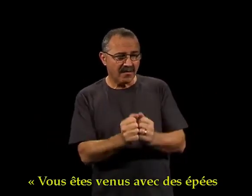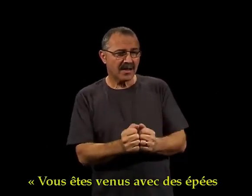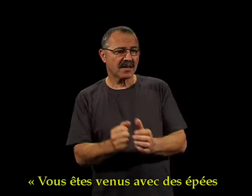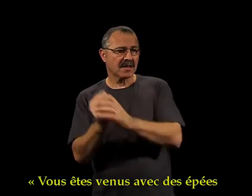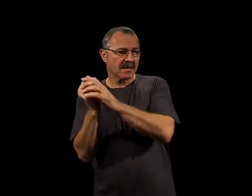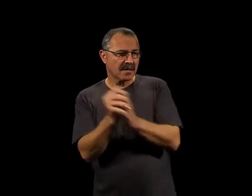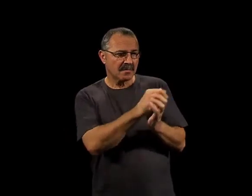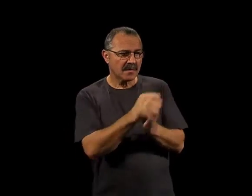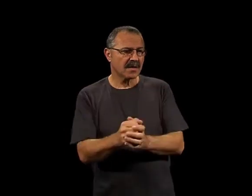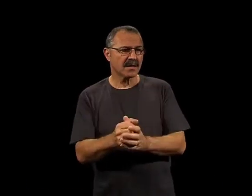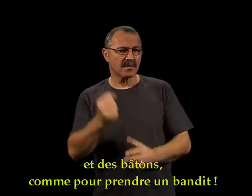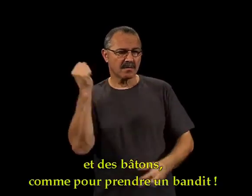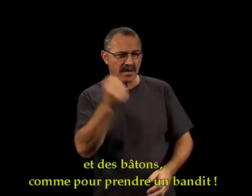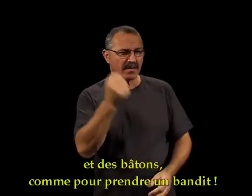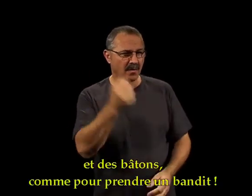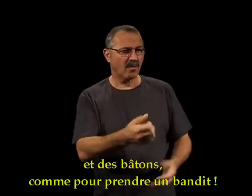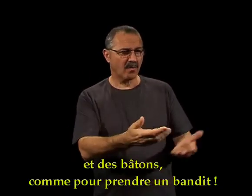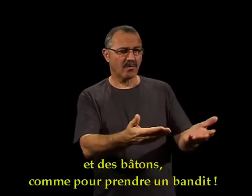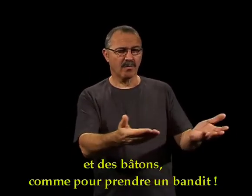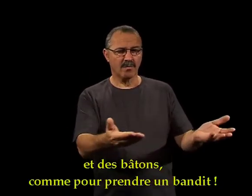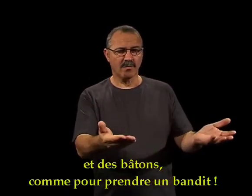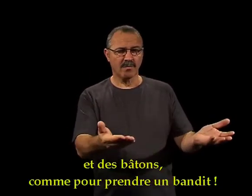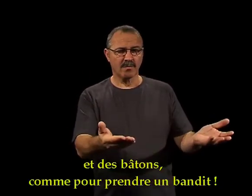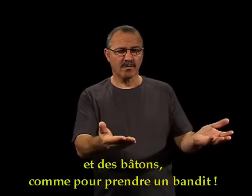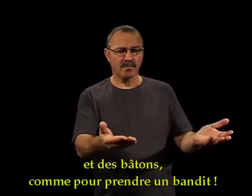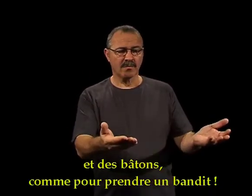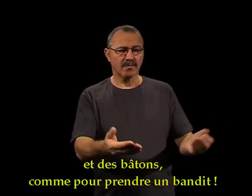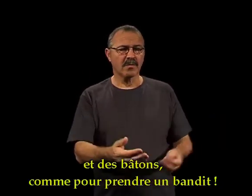et des bâtons, comme pour prendre un bandit.